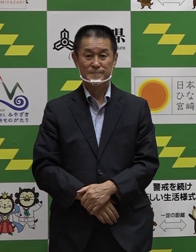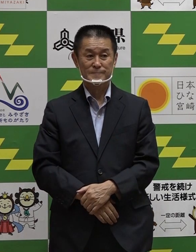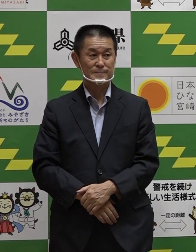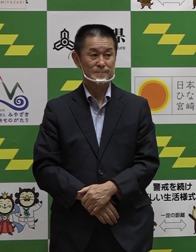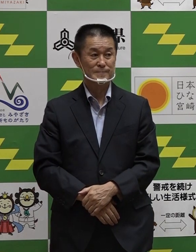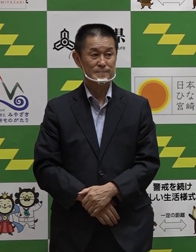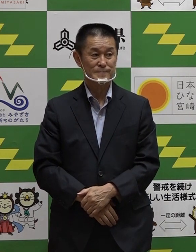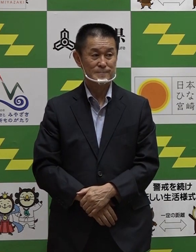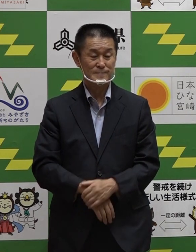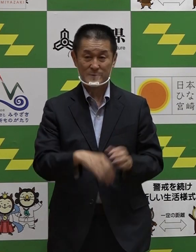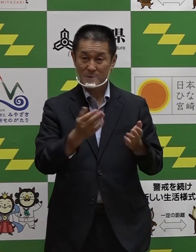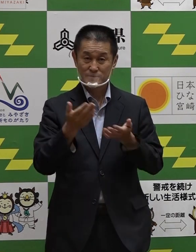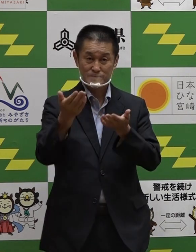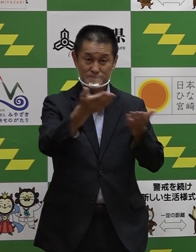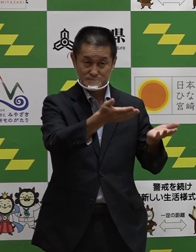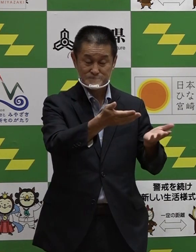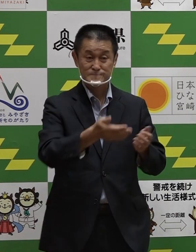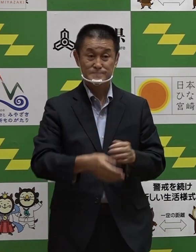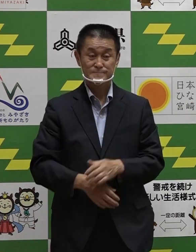はい、